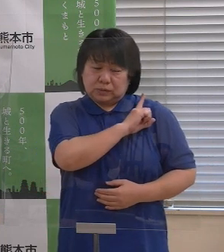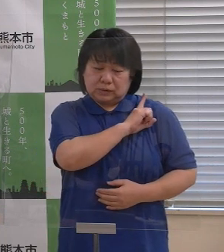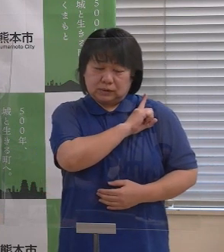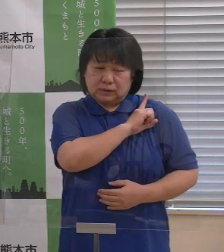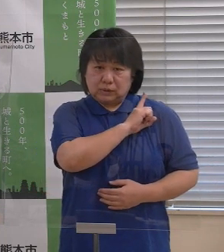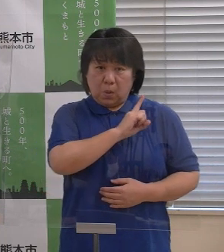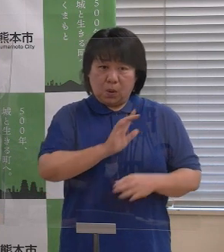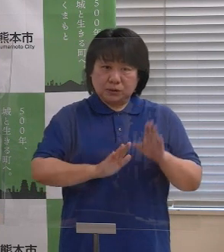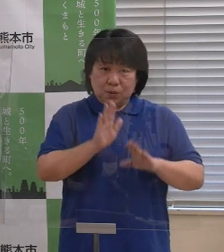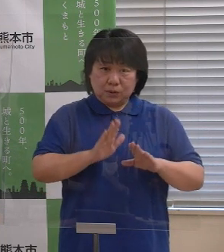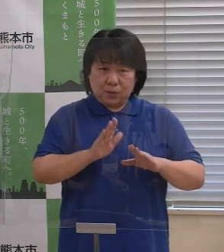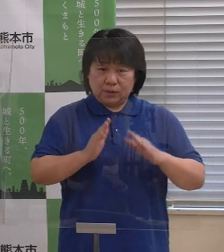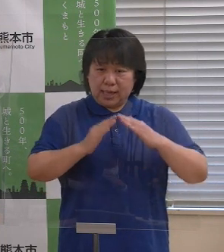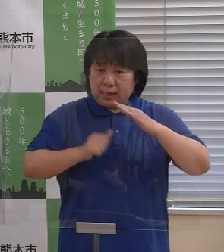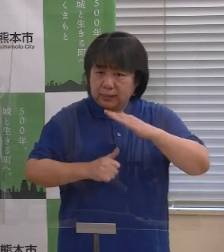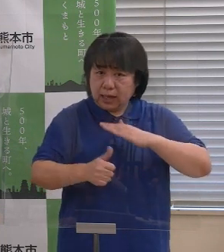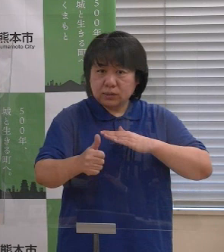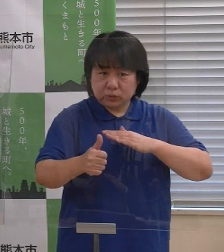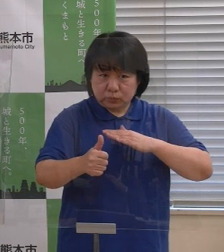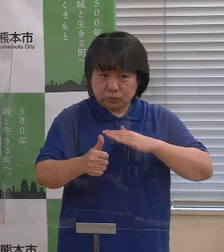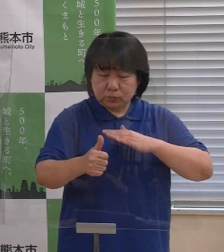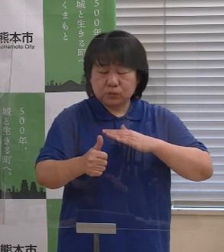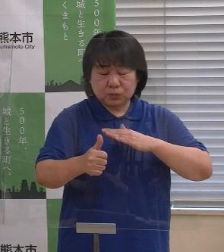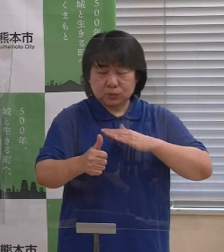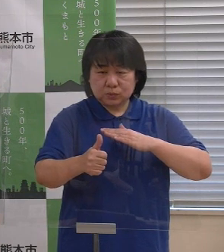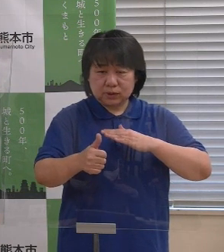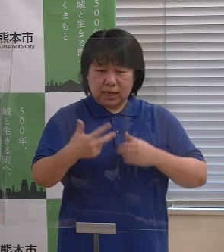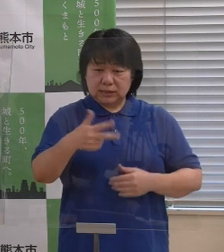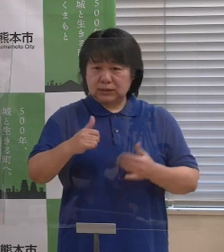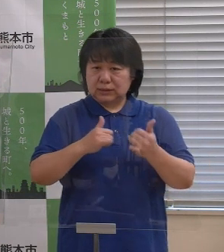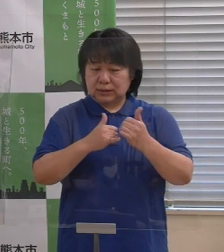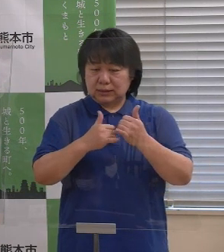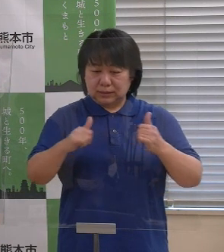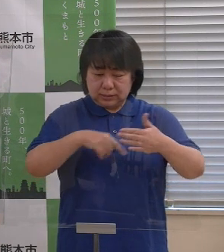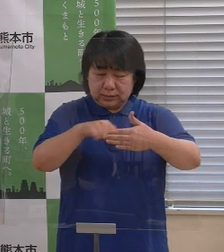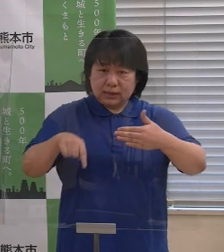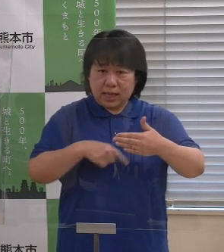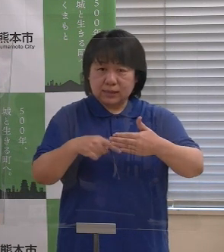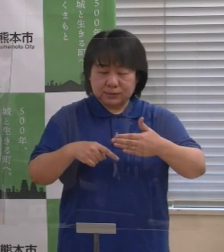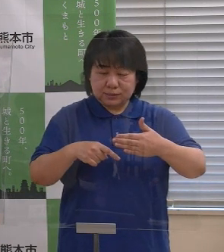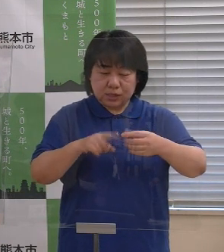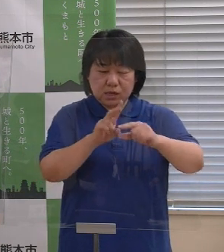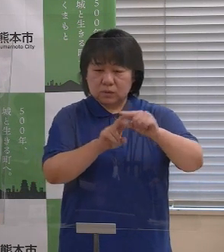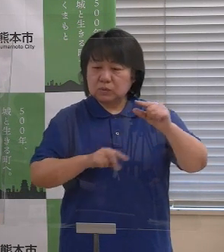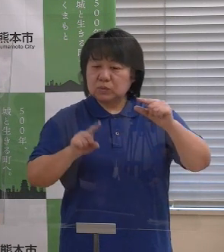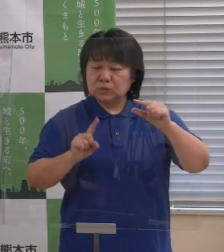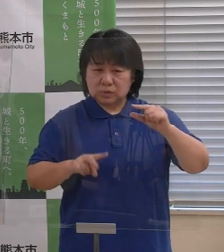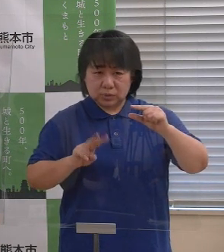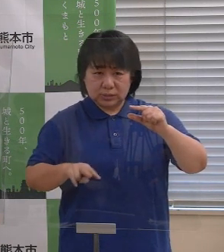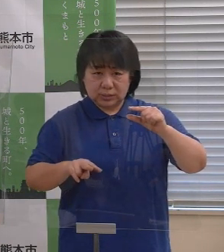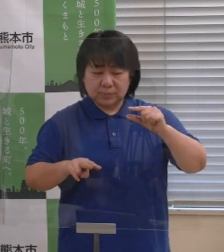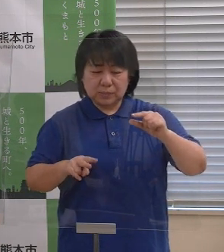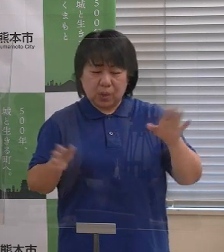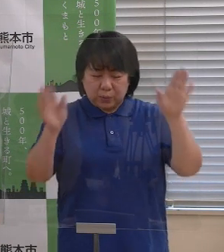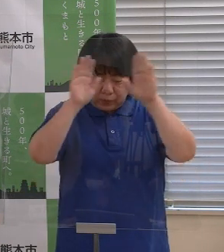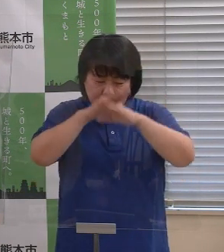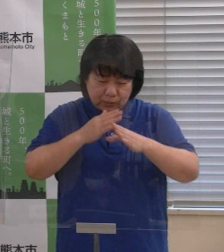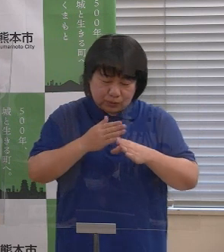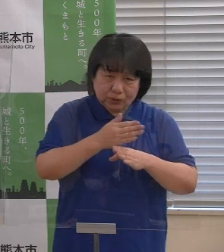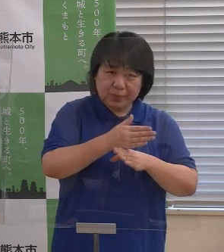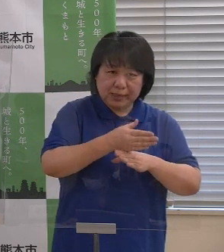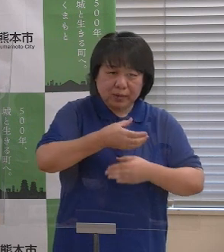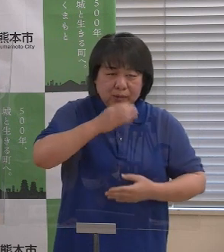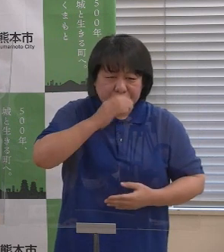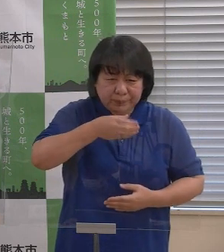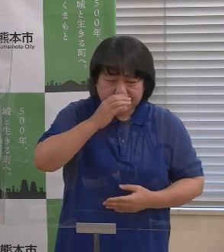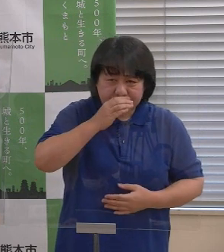ある状態での外出や市内中心部の歓楽街における夜遅くまでの飲酒を